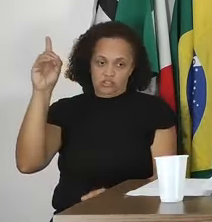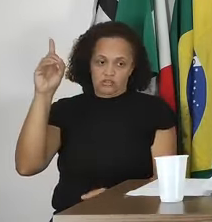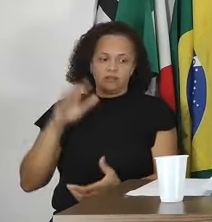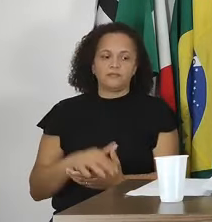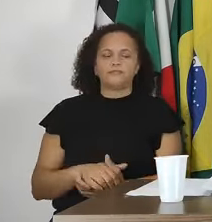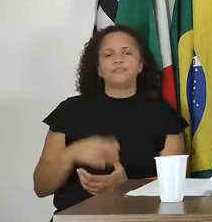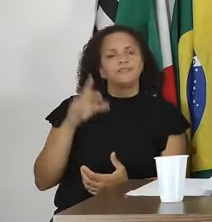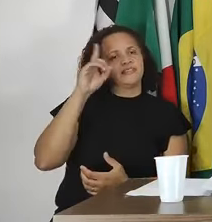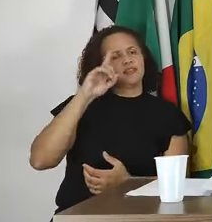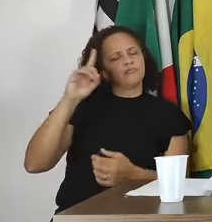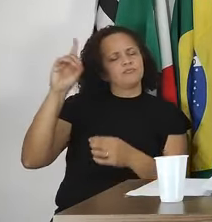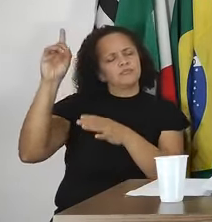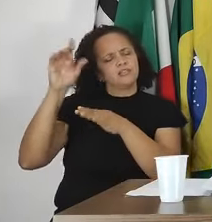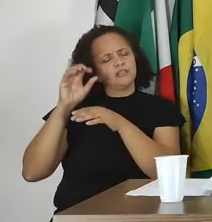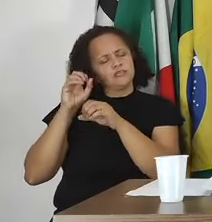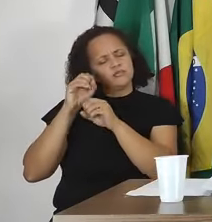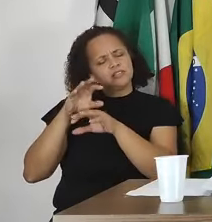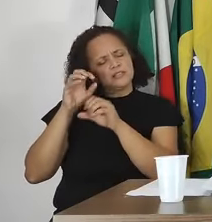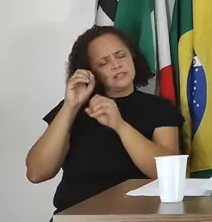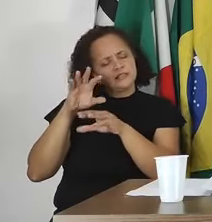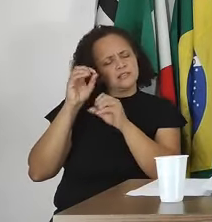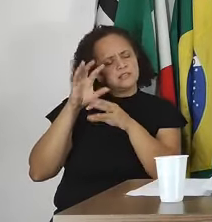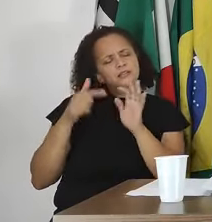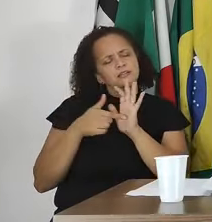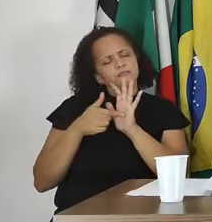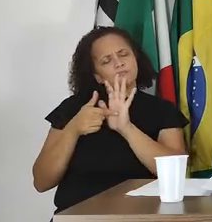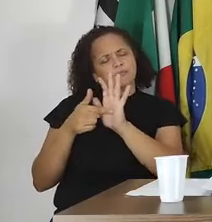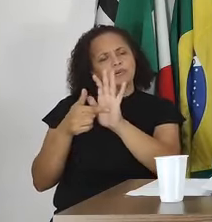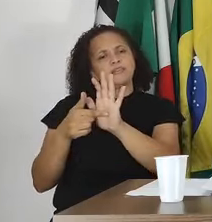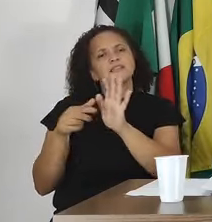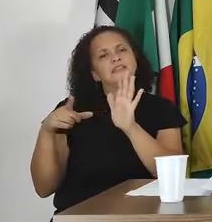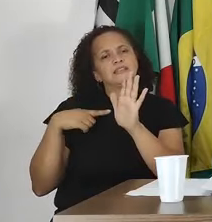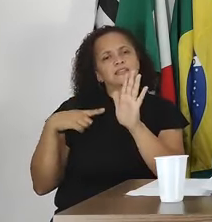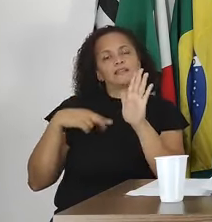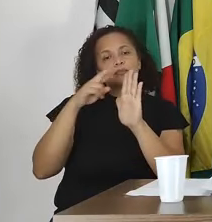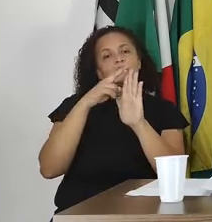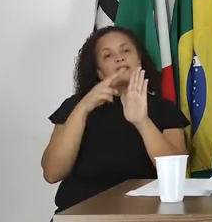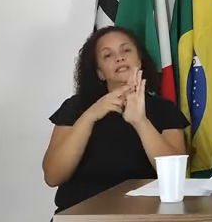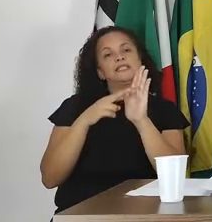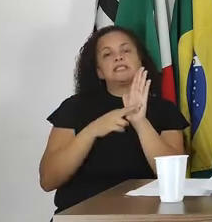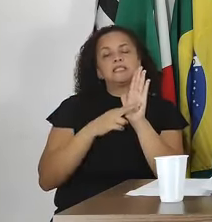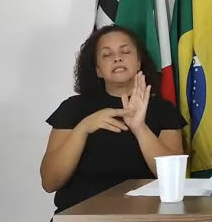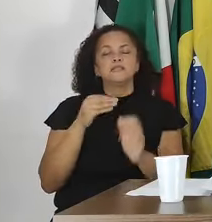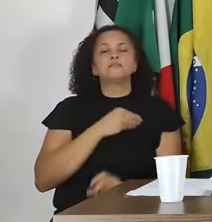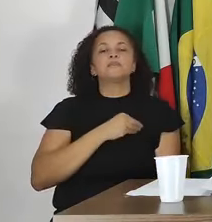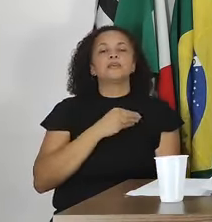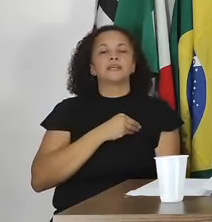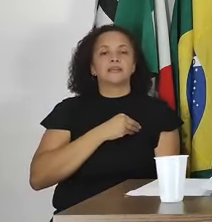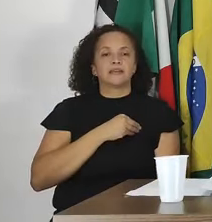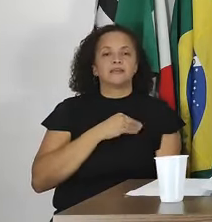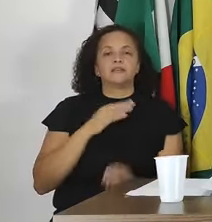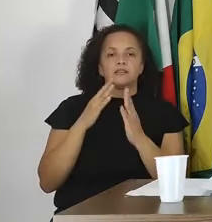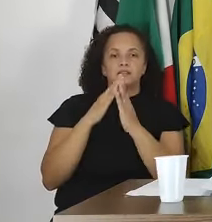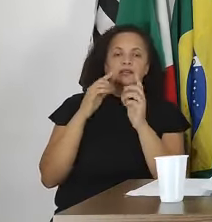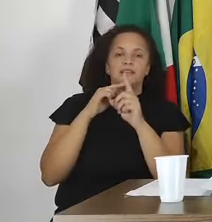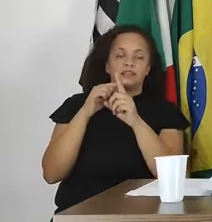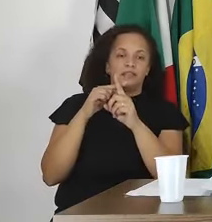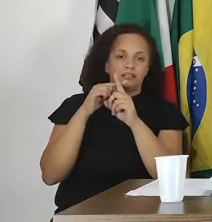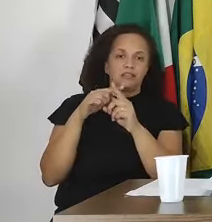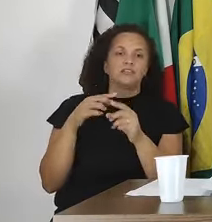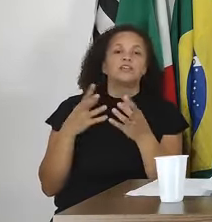orienta, ensina, instrui e dá uma lista de pecado que existe dentro da igreja, que muitas vezes a gente